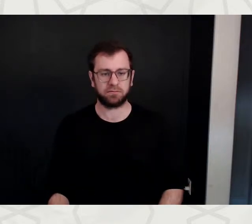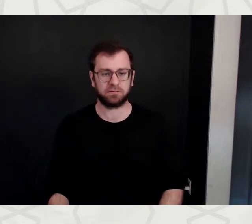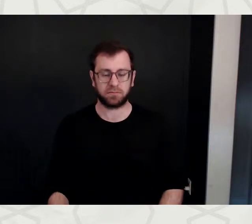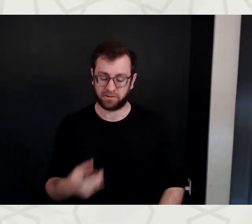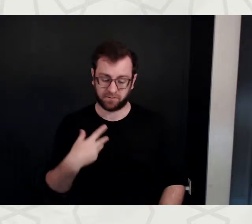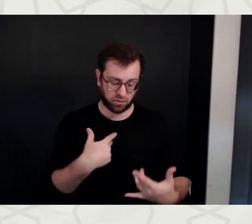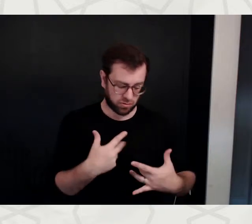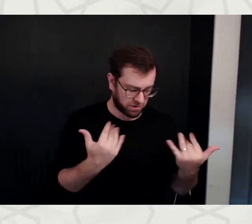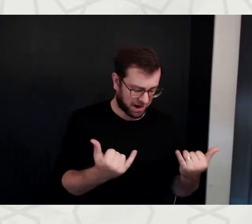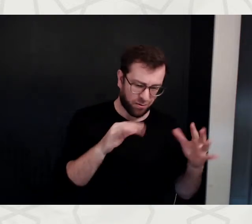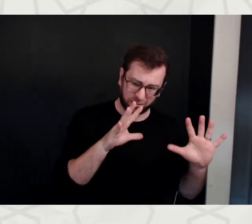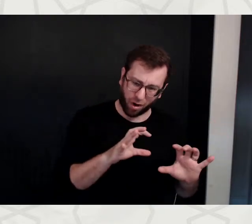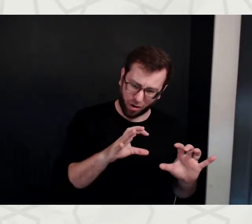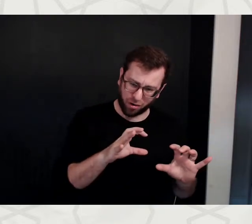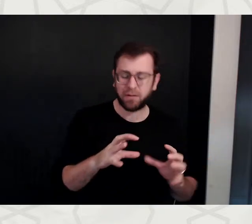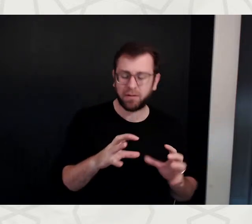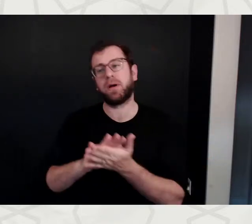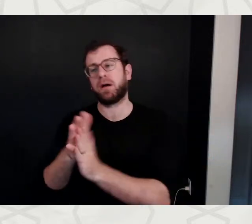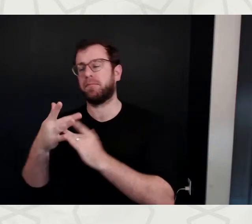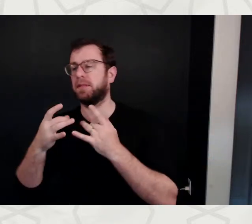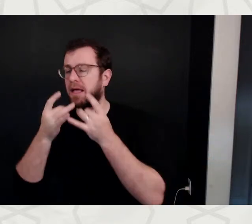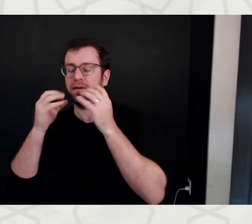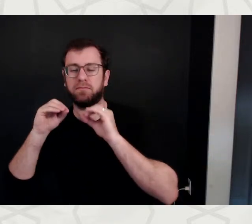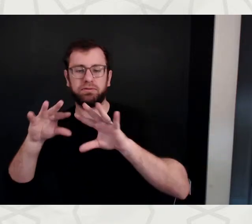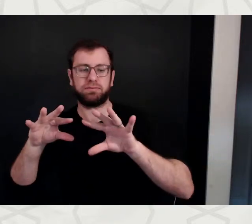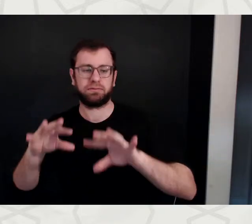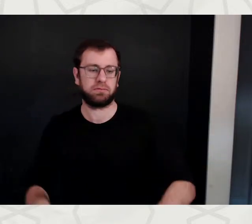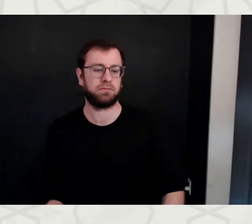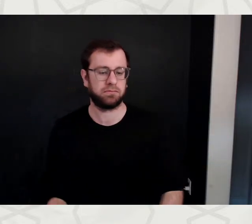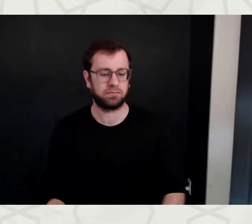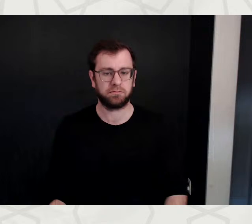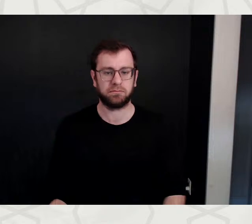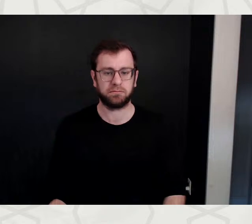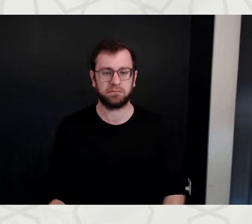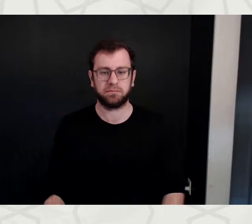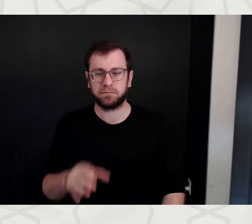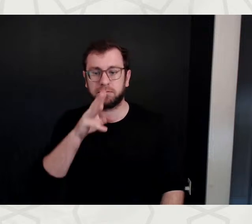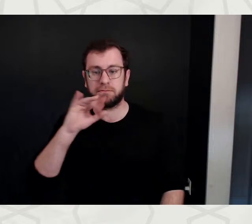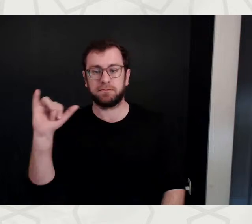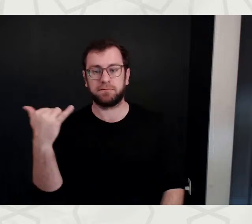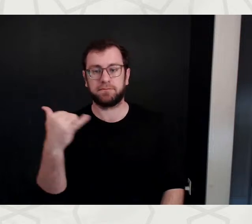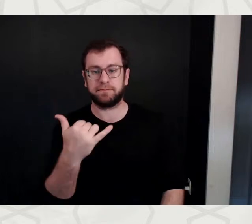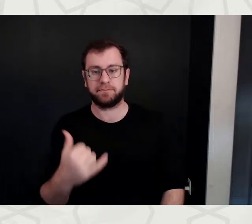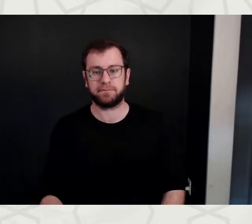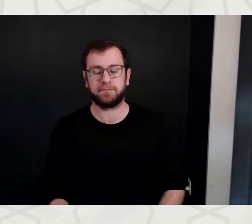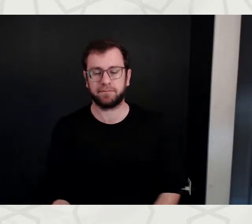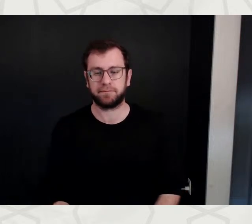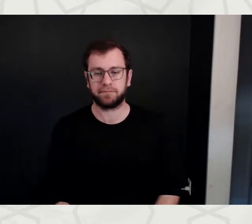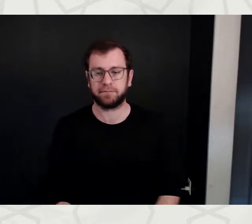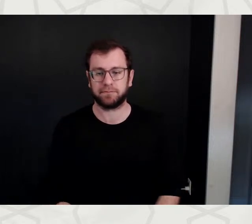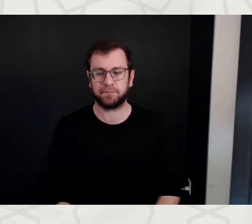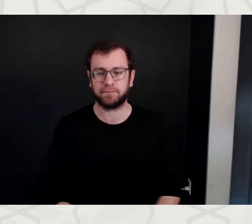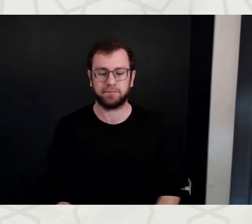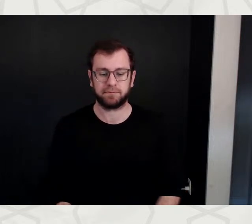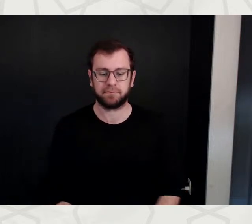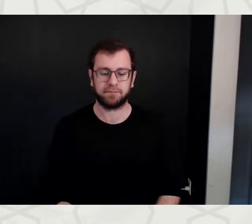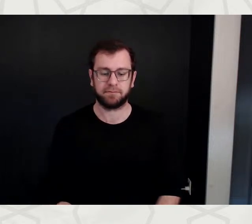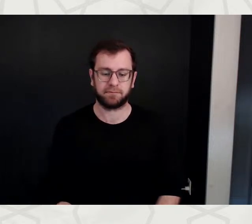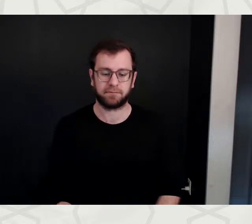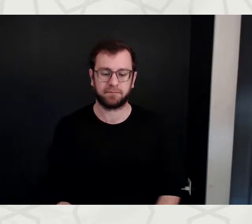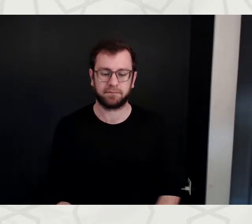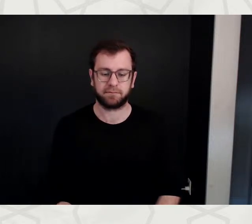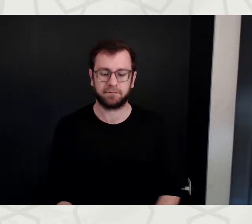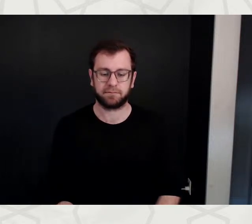light. أقول قولي هذا وأستغفر الله لي ولكم ولسائر المسلمين من كل ذنب